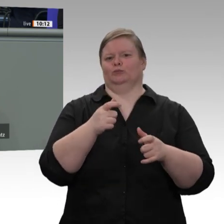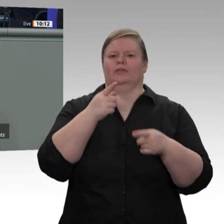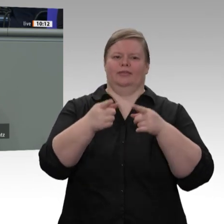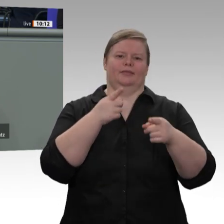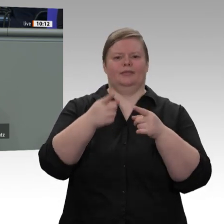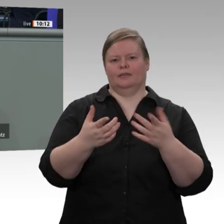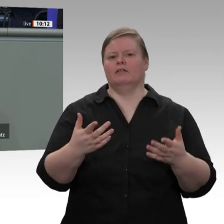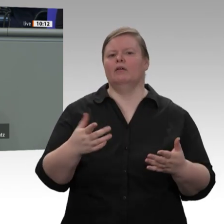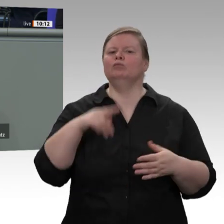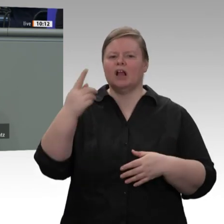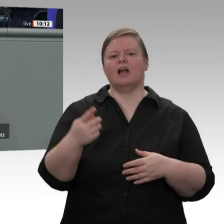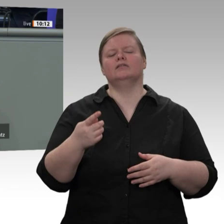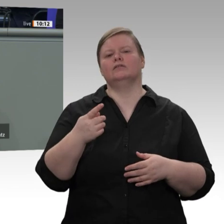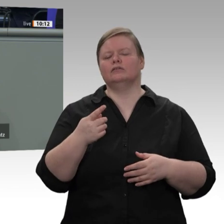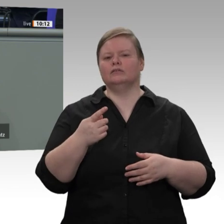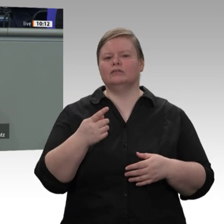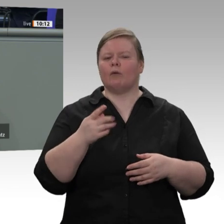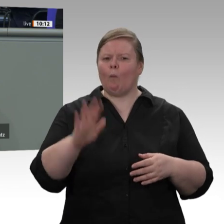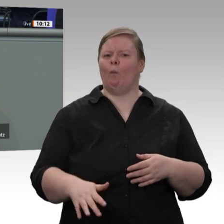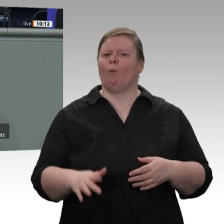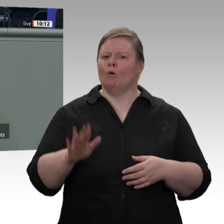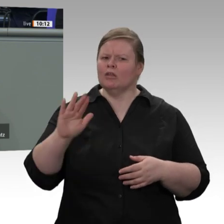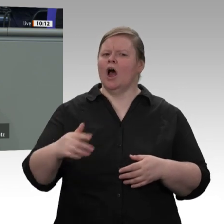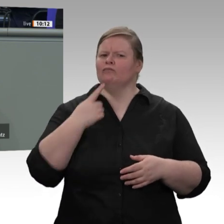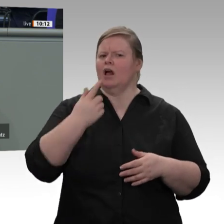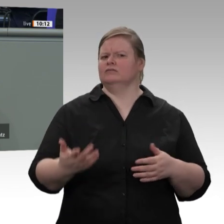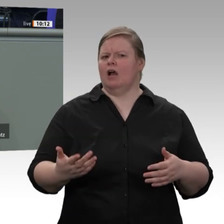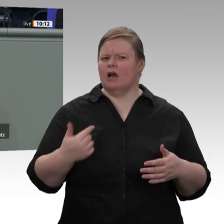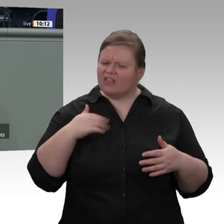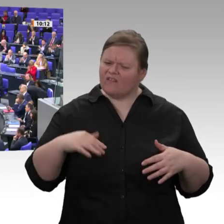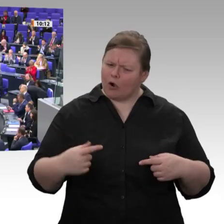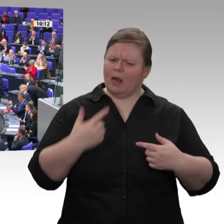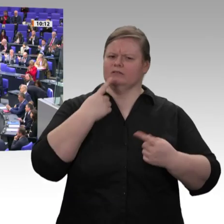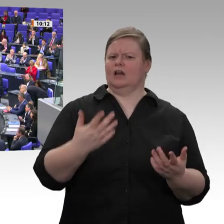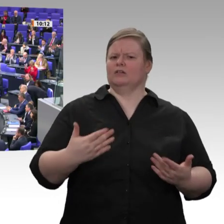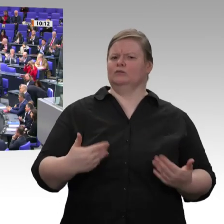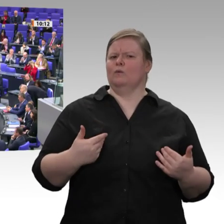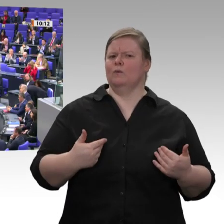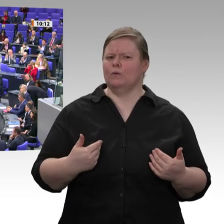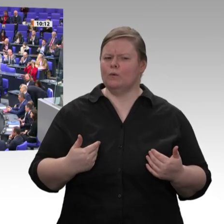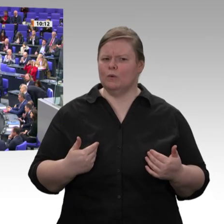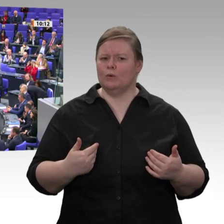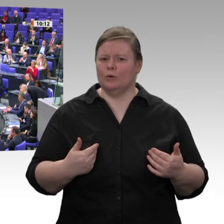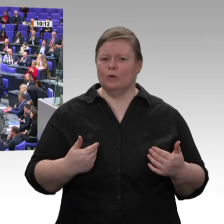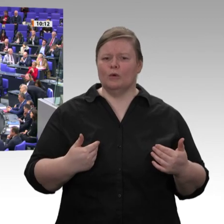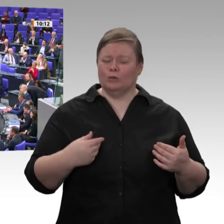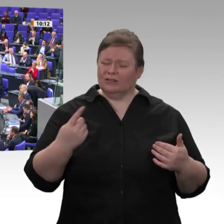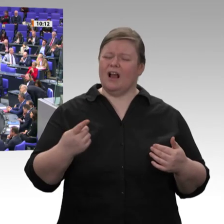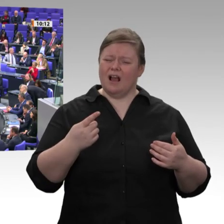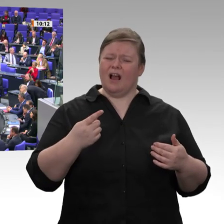das die Gewaltspirale ist, die am Ende solche Taten stehen lässt. Und ich will Ihnen jetzt mal deutlich